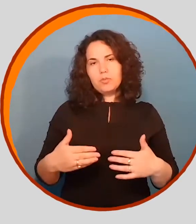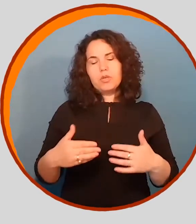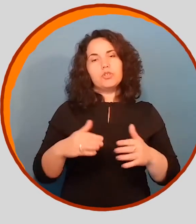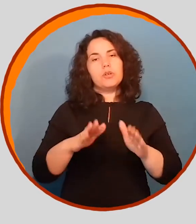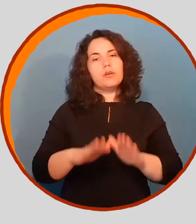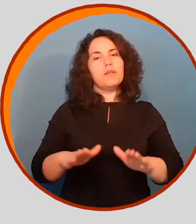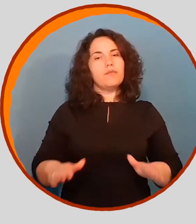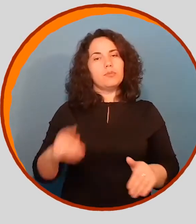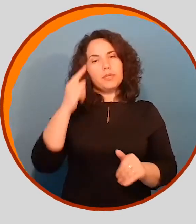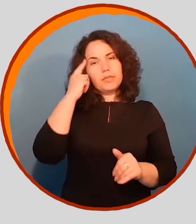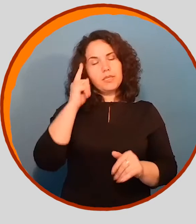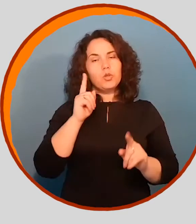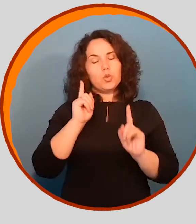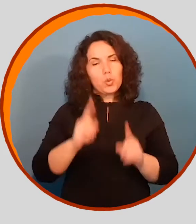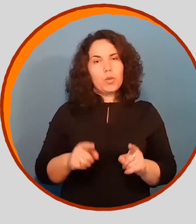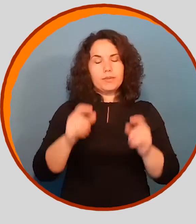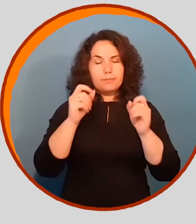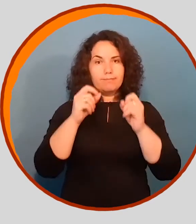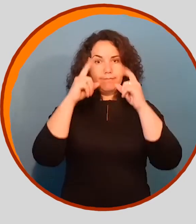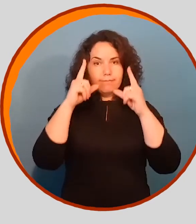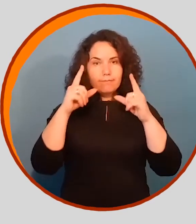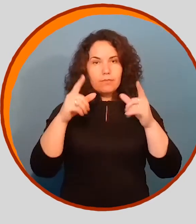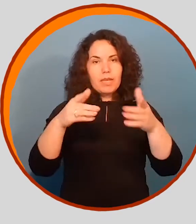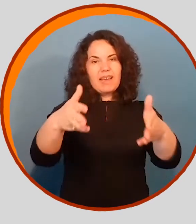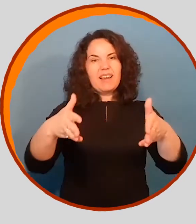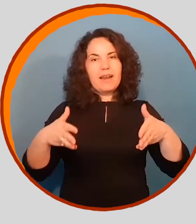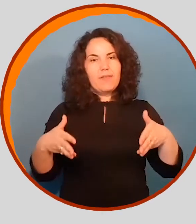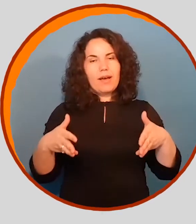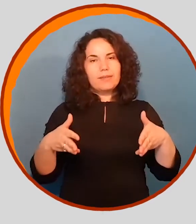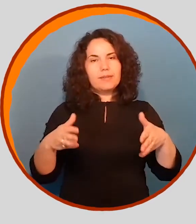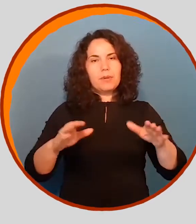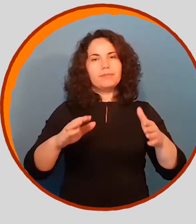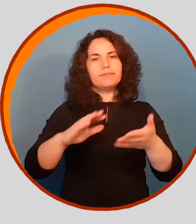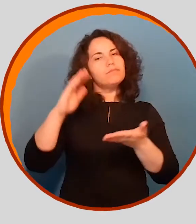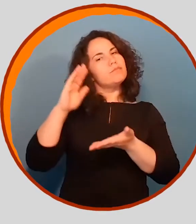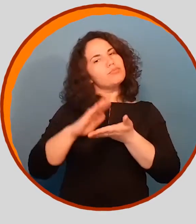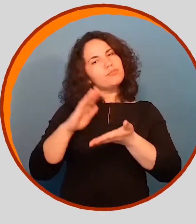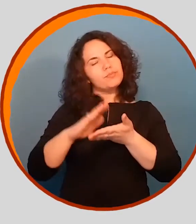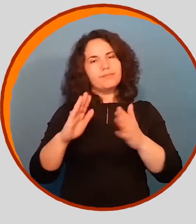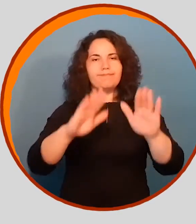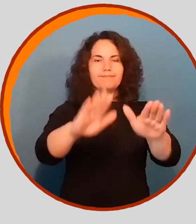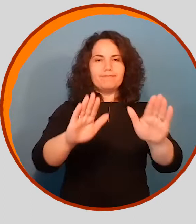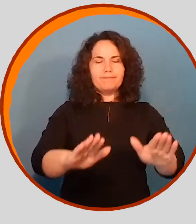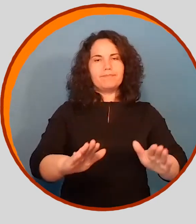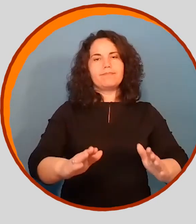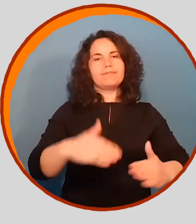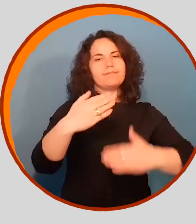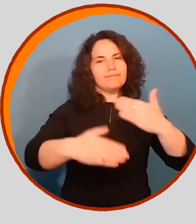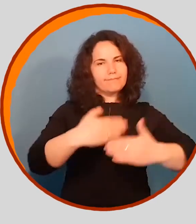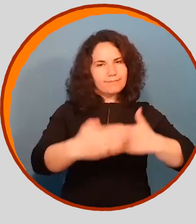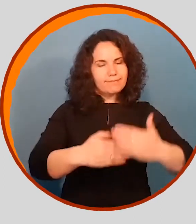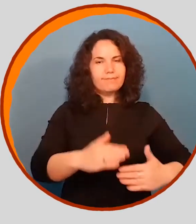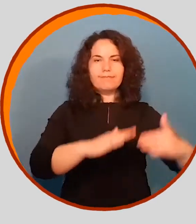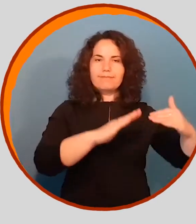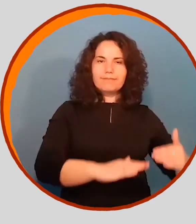të dinë që çdo mëngjes do rregullojnë krevatin e tyre. Natyrisht, nëse një fëmijë 3 vjeç është fizikisht ende i vogël për të rregulluar krevatin në cilin